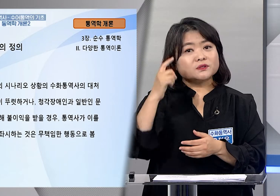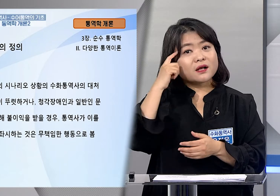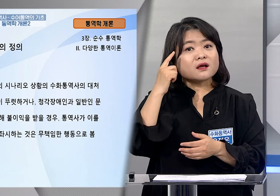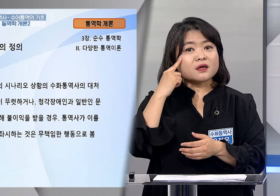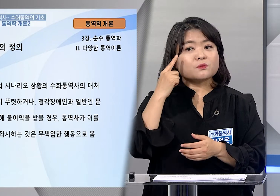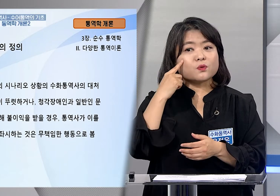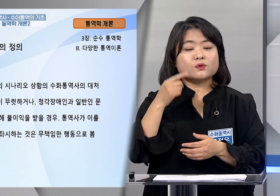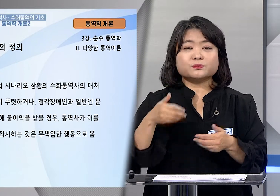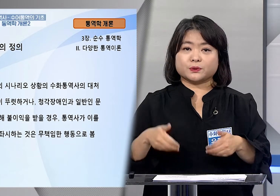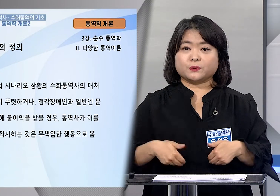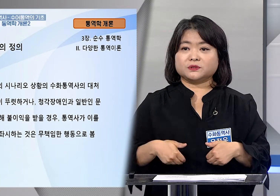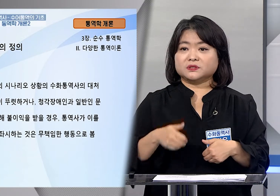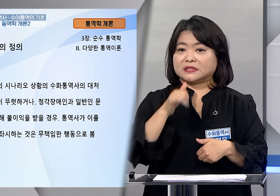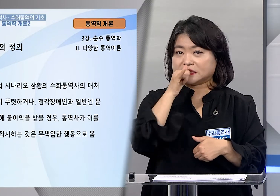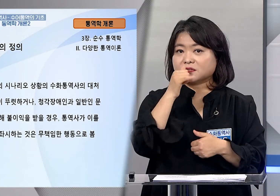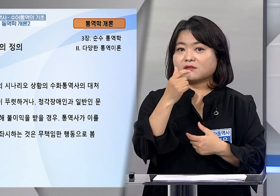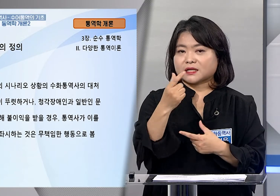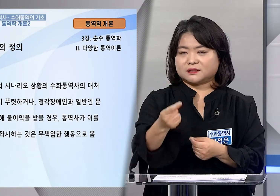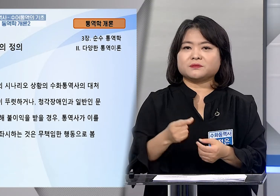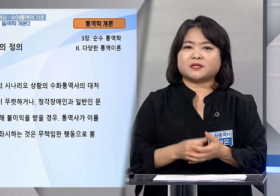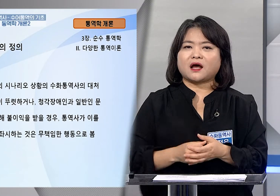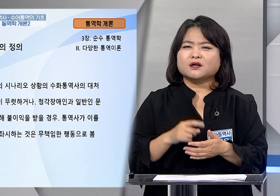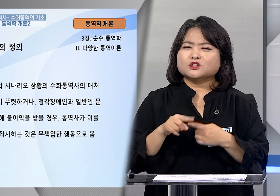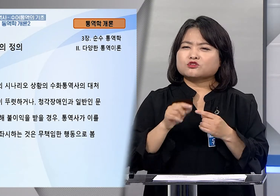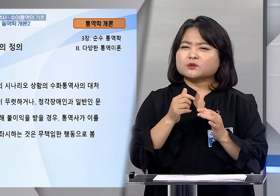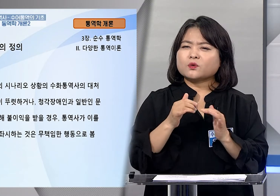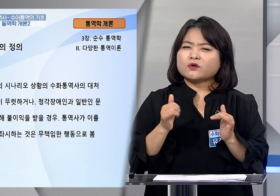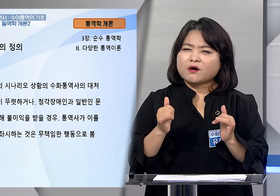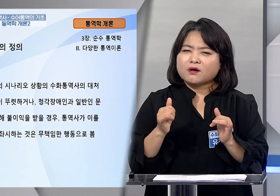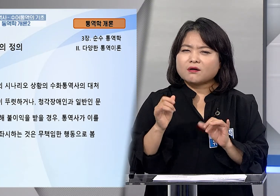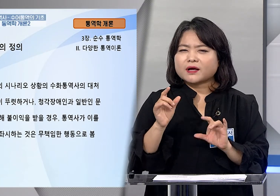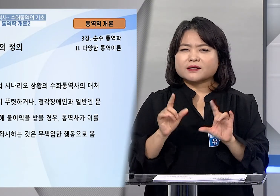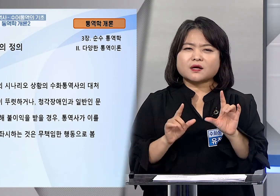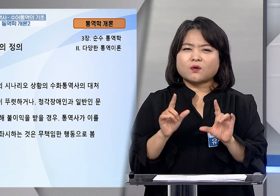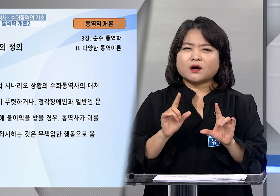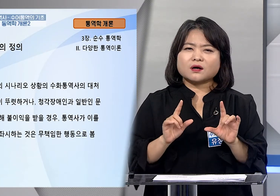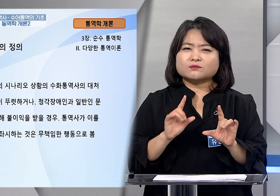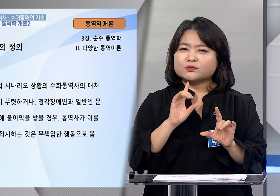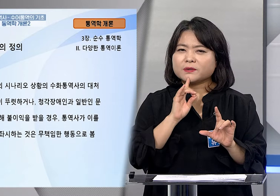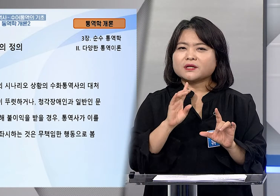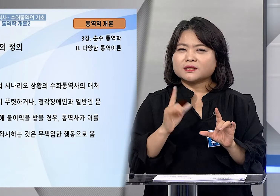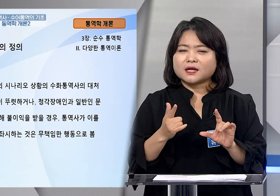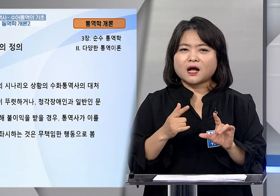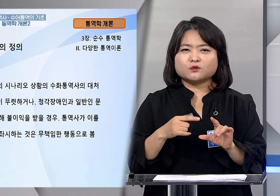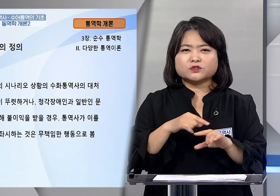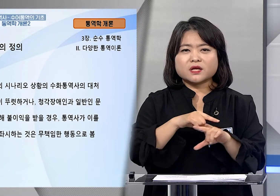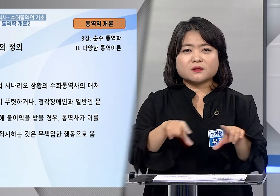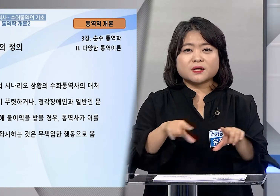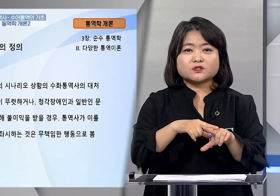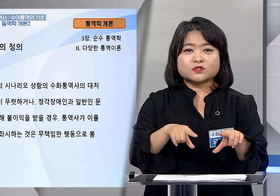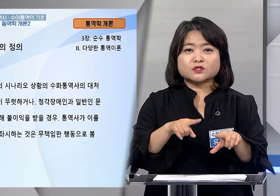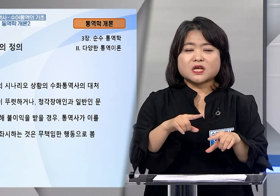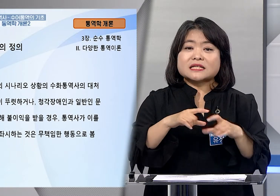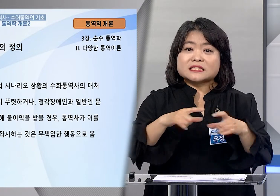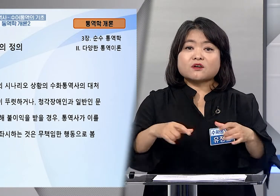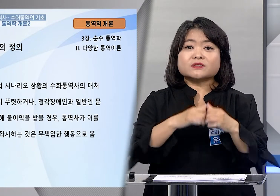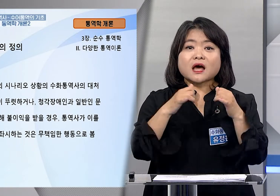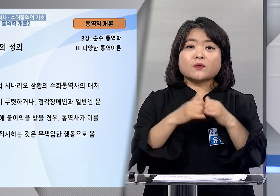생각해 볼 필요는 있을 것 같습니다. 수화 통역의 상황뿐만 아니라 우리의 일반적인 지역사회